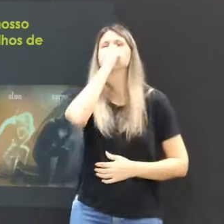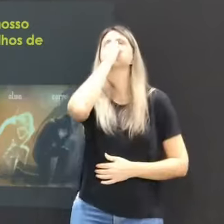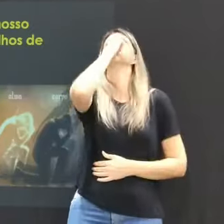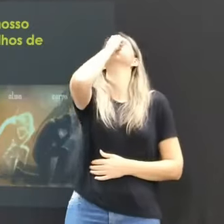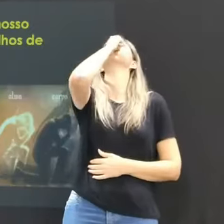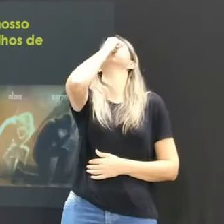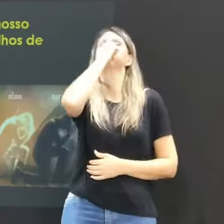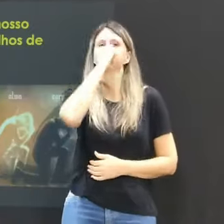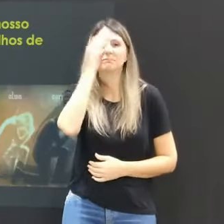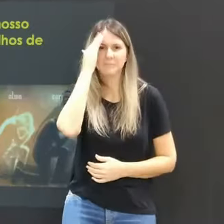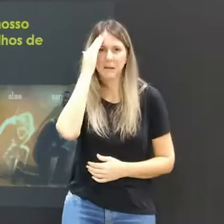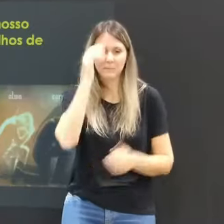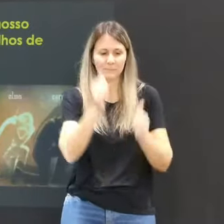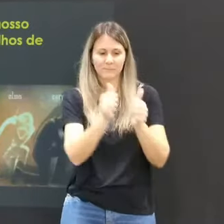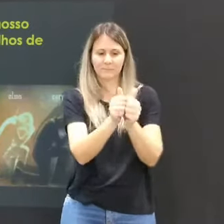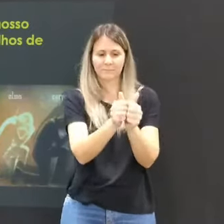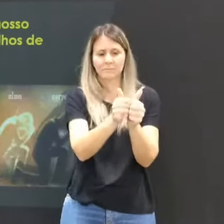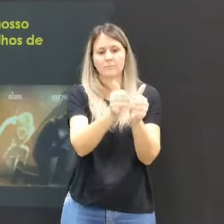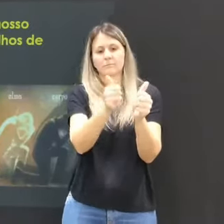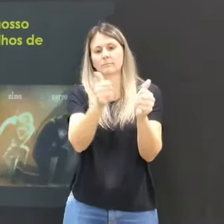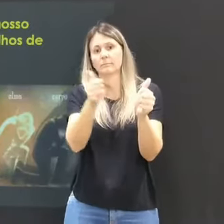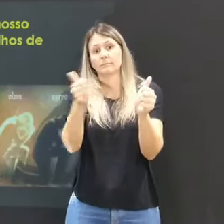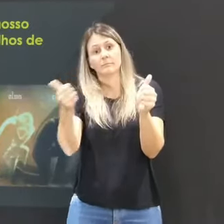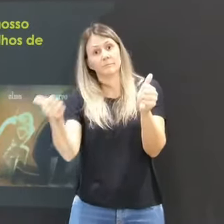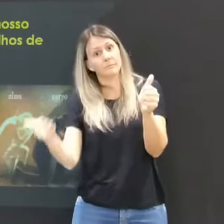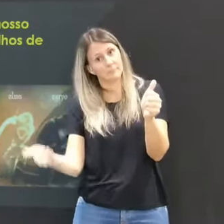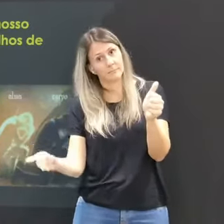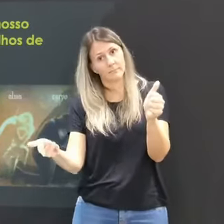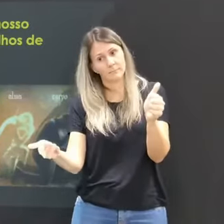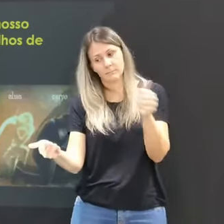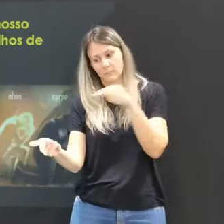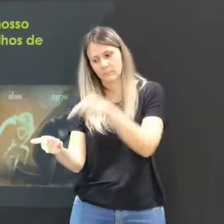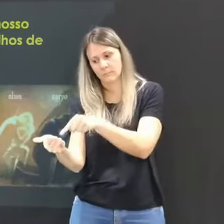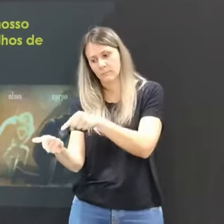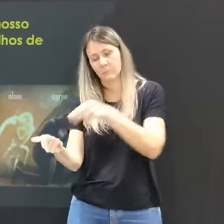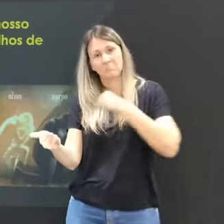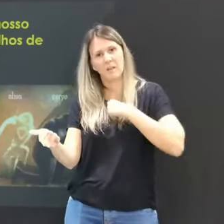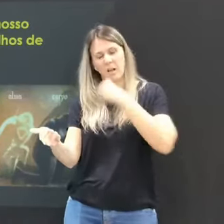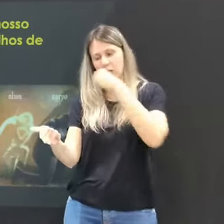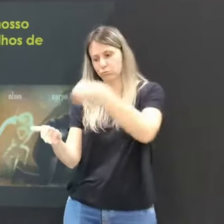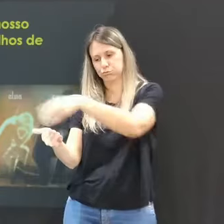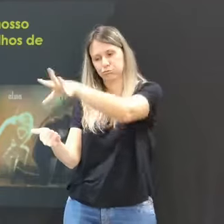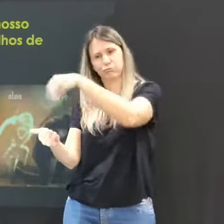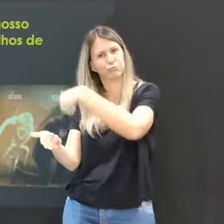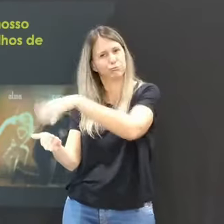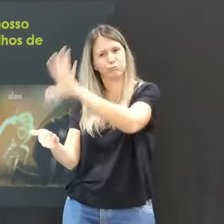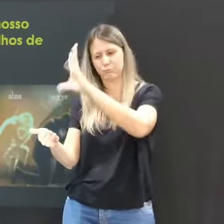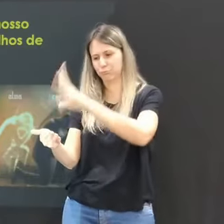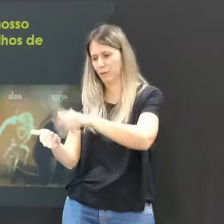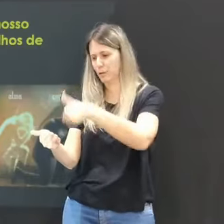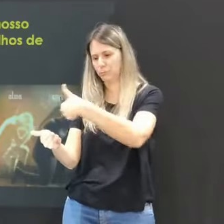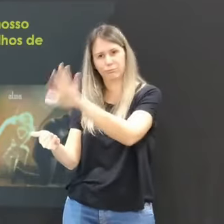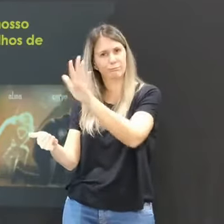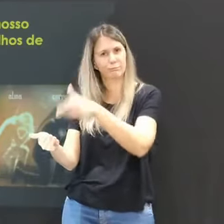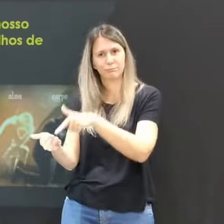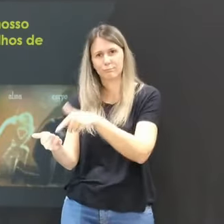É você mergulhar. Ó, você é mergulhado na água, o pecado sai. É como se o pecado saísse,